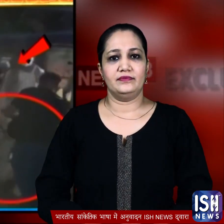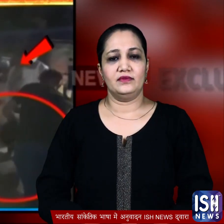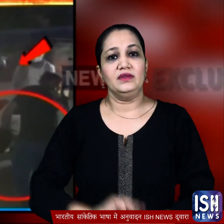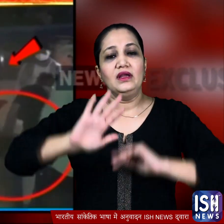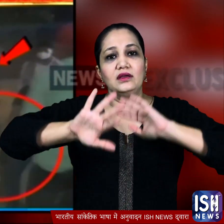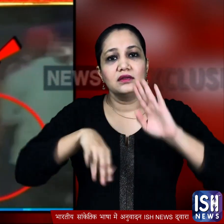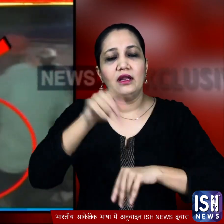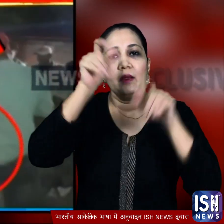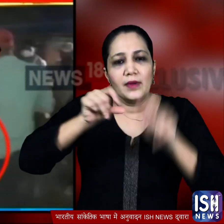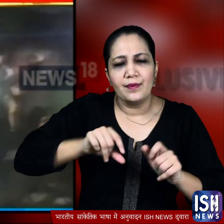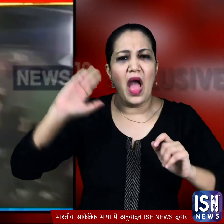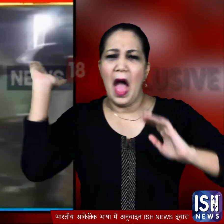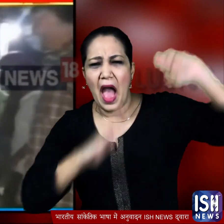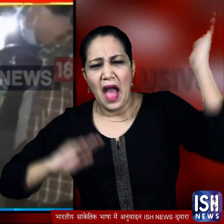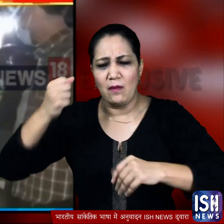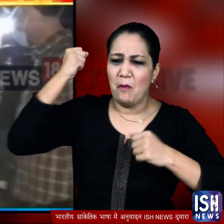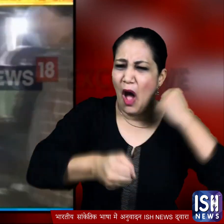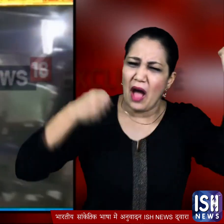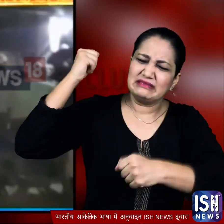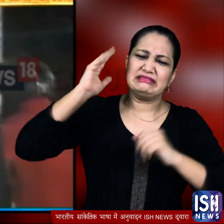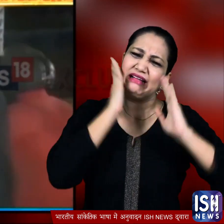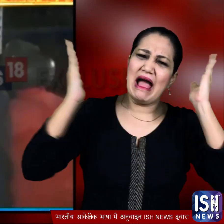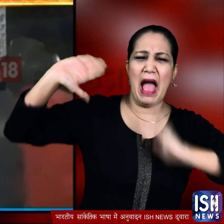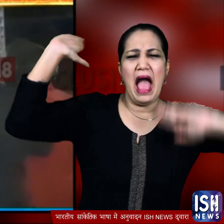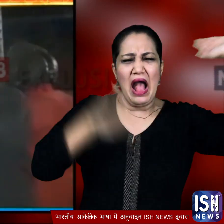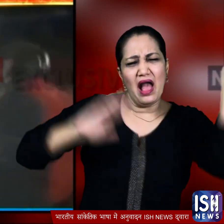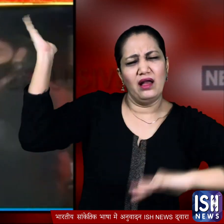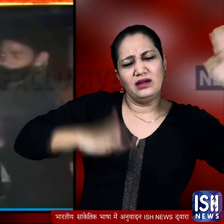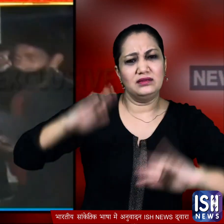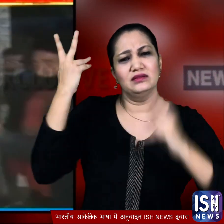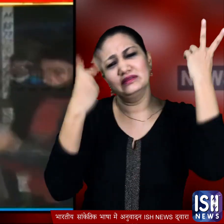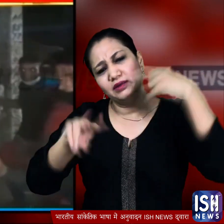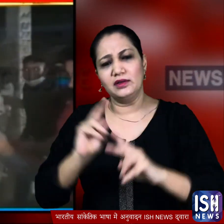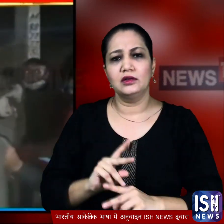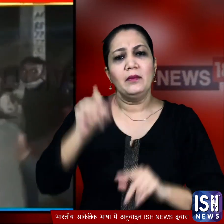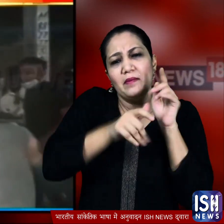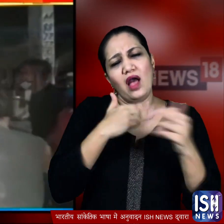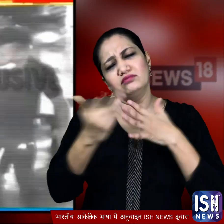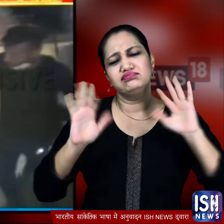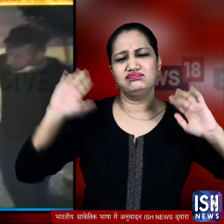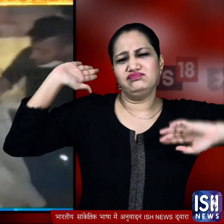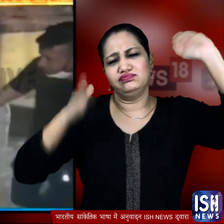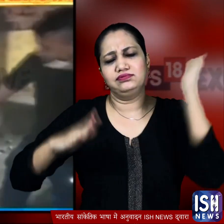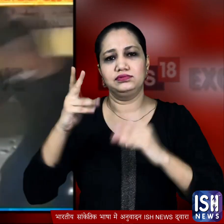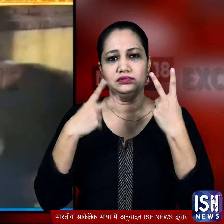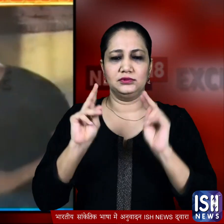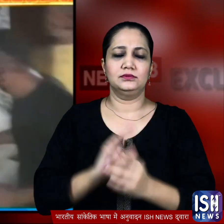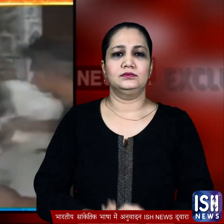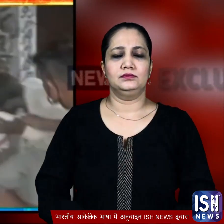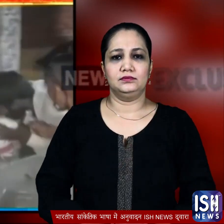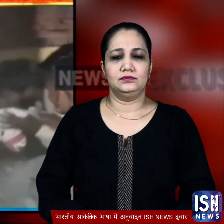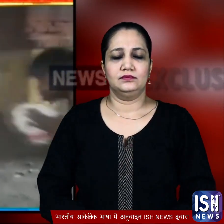फिर तो वहां मौजूद ज्यादातर लोग उन पर थप्पड़ और घूंसे बरसाने लगे। जिसको मौका मिला उसी ने उनकी पिटाई कर दी।